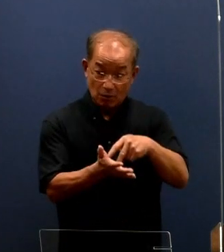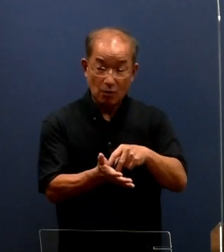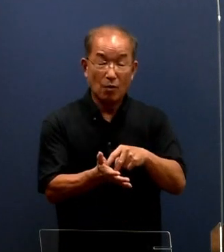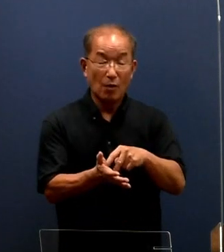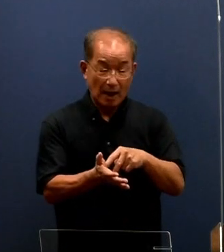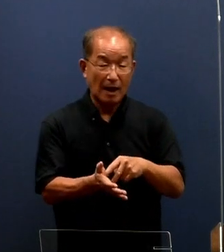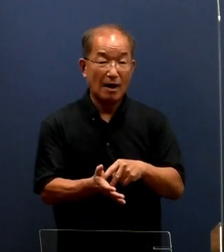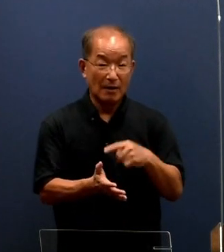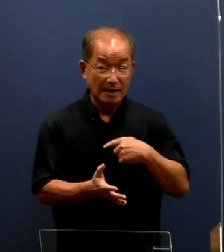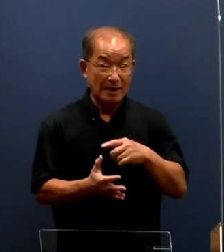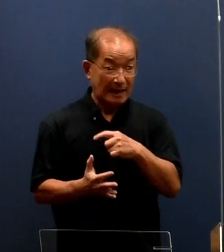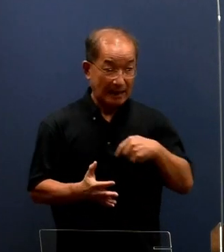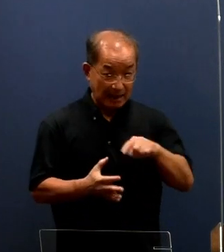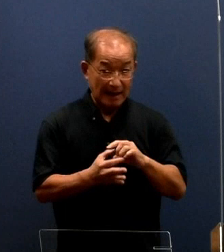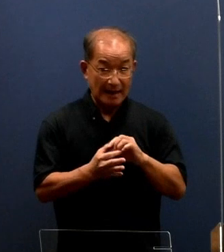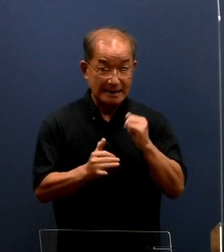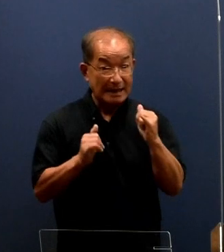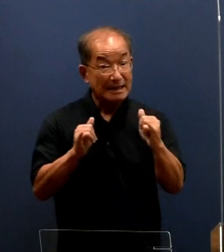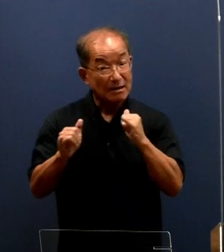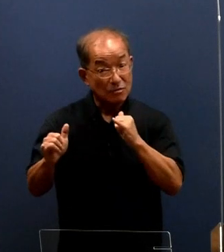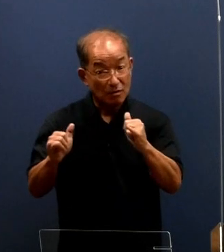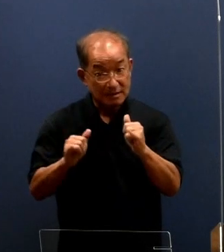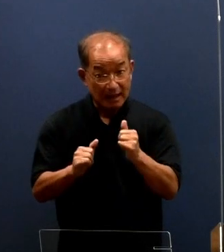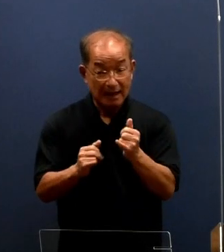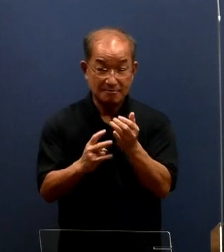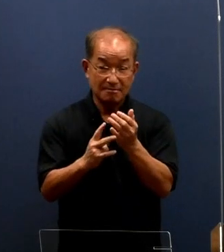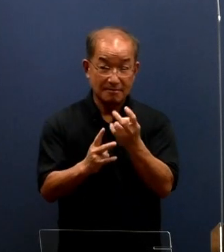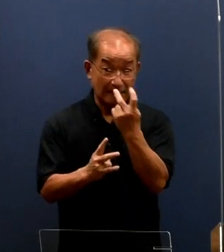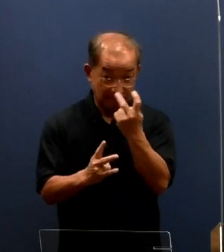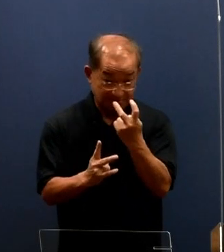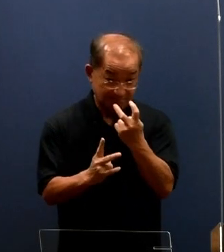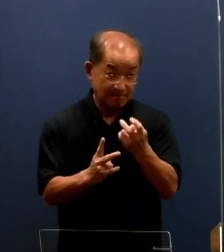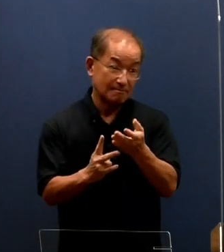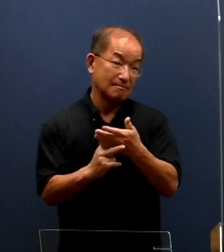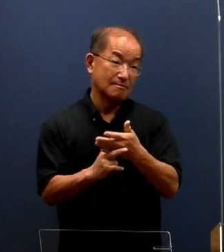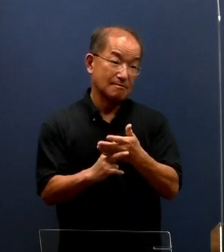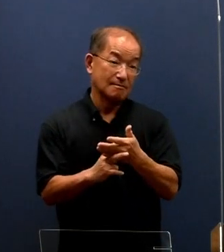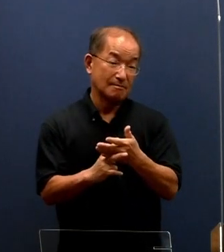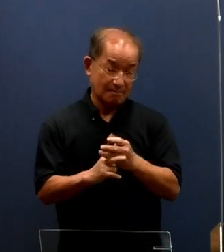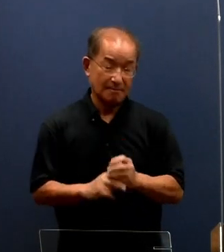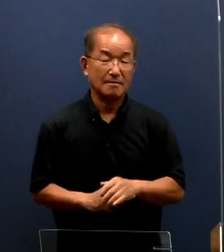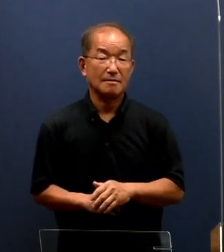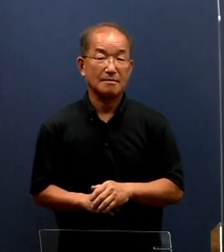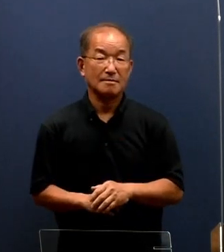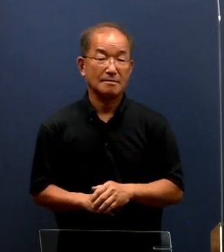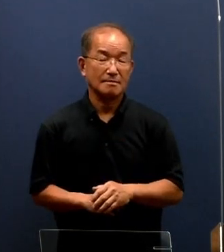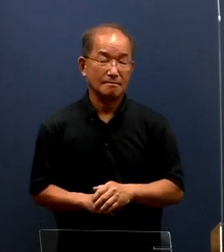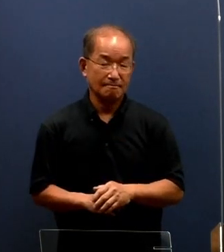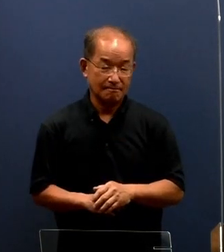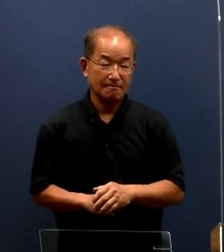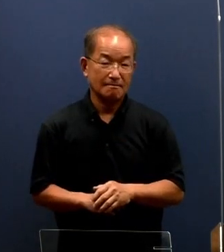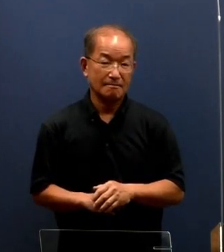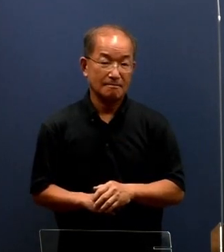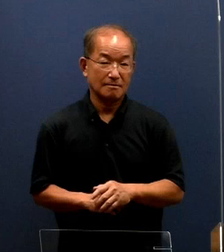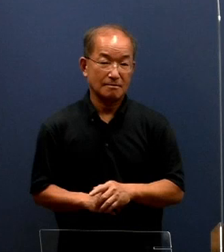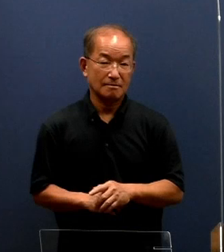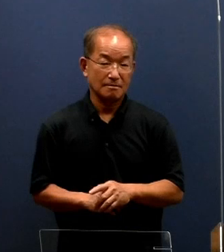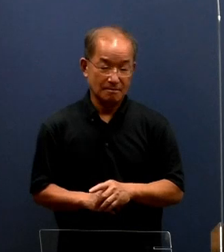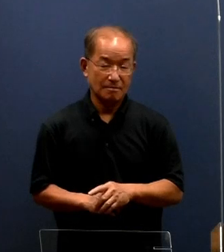して、対応するということで、発熱外来等の逼迫を防い